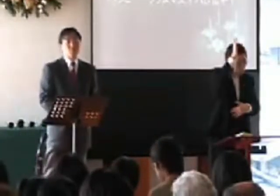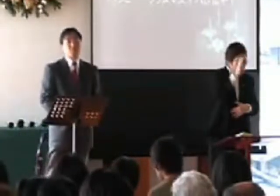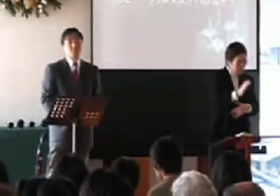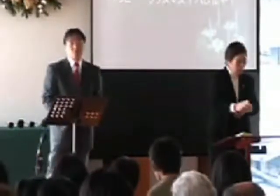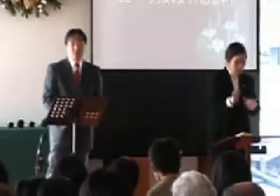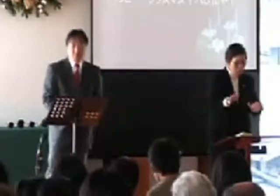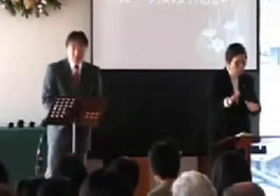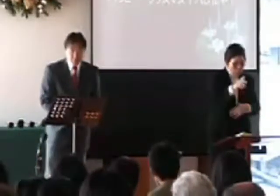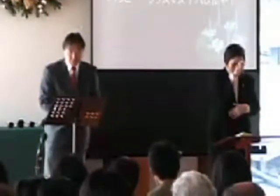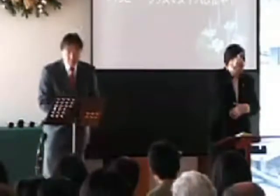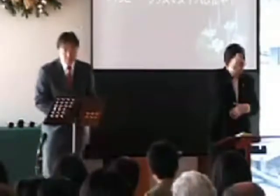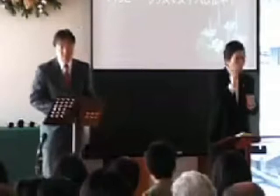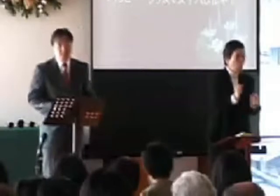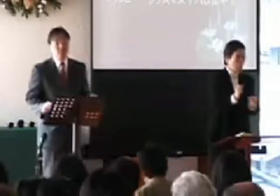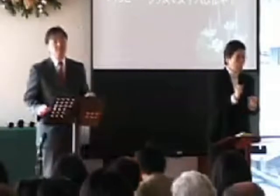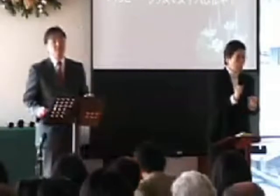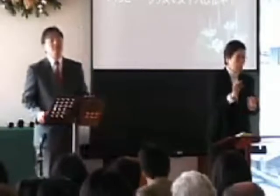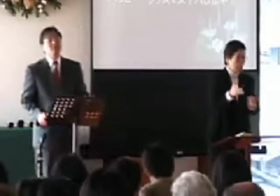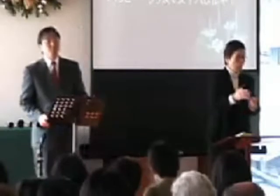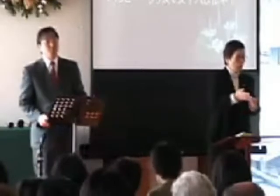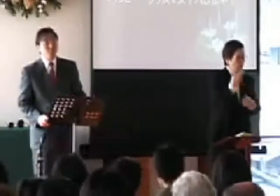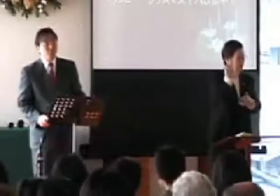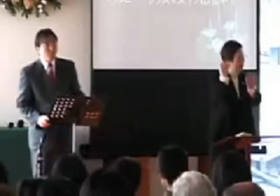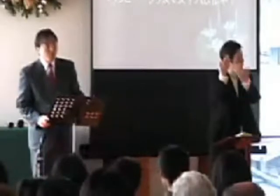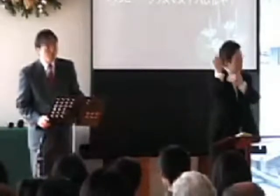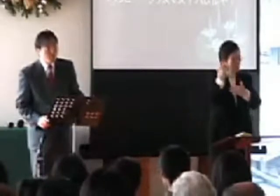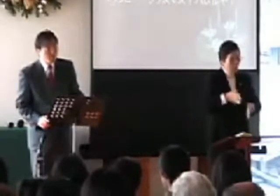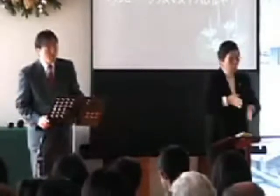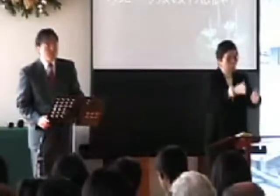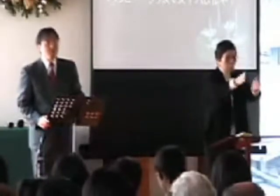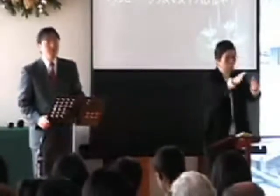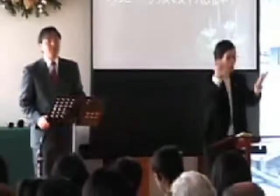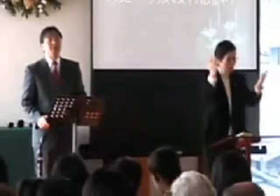は本当に危ないことだったんです。危険なことだったんです、